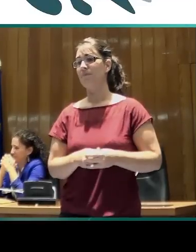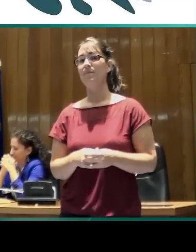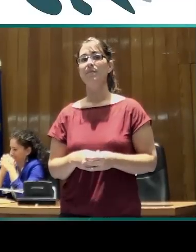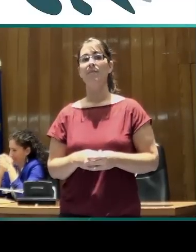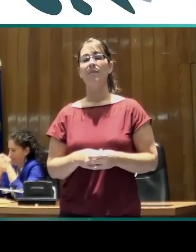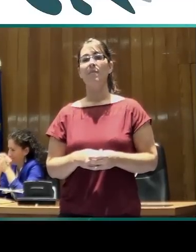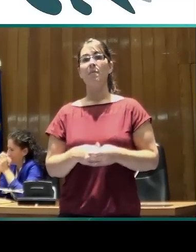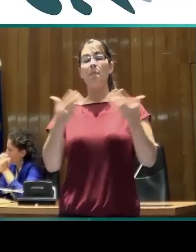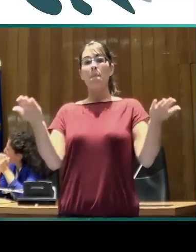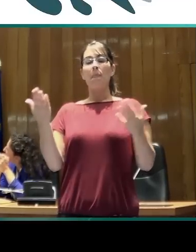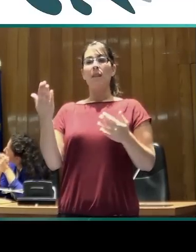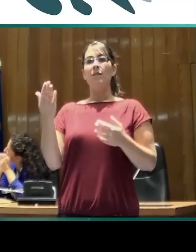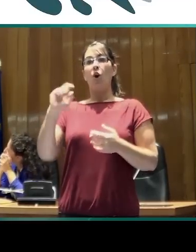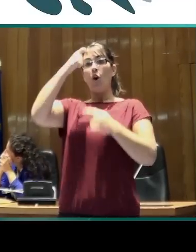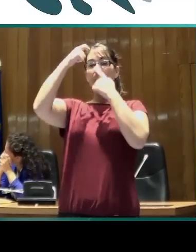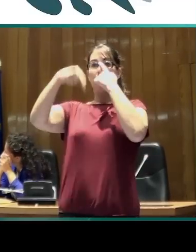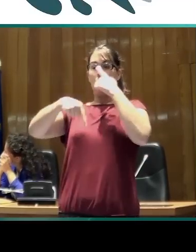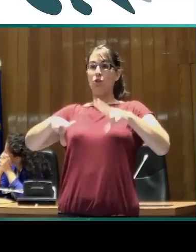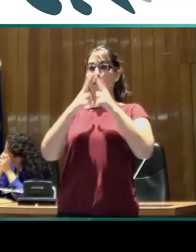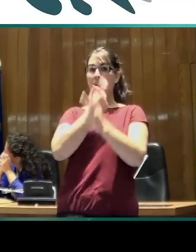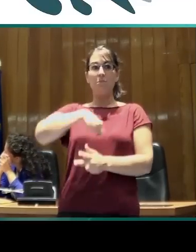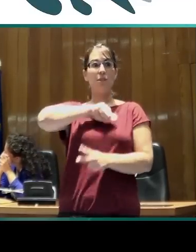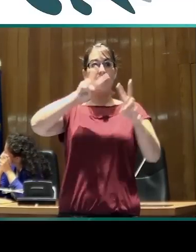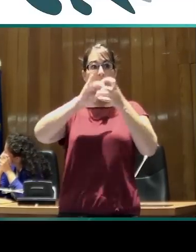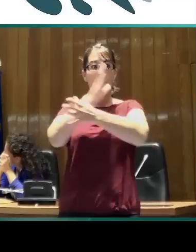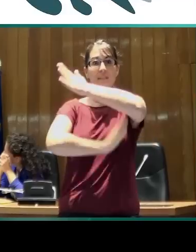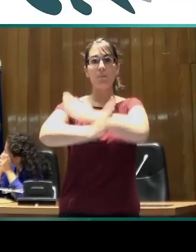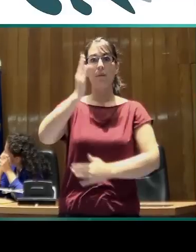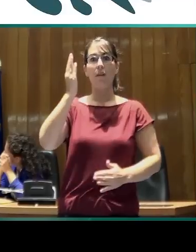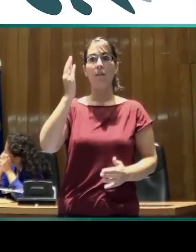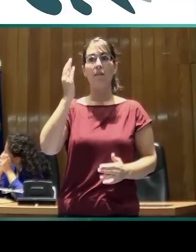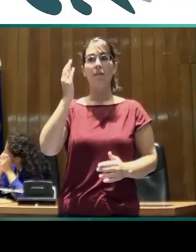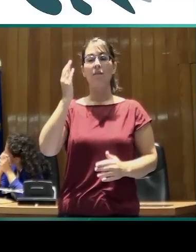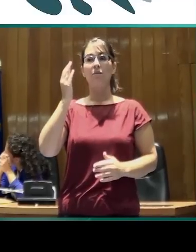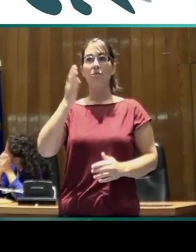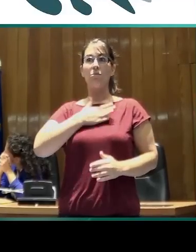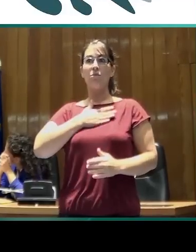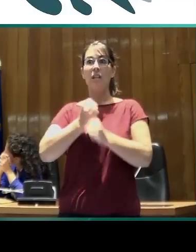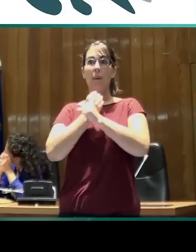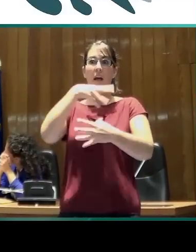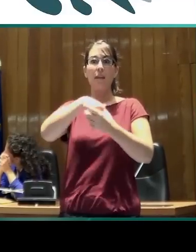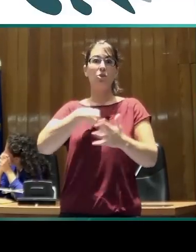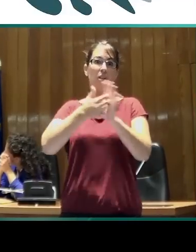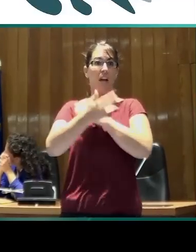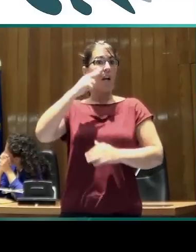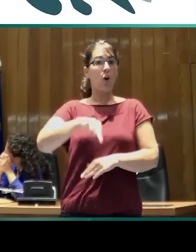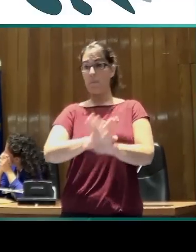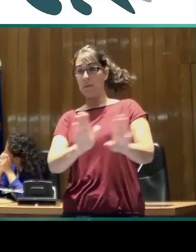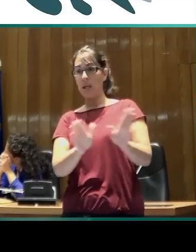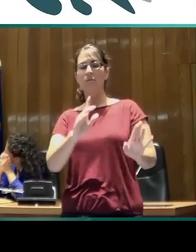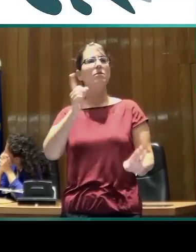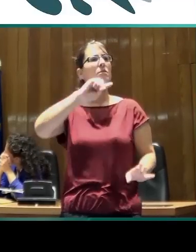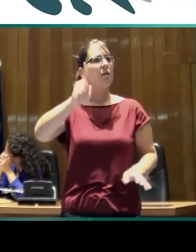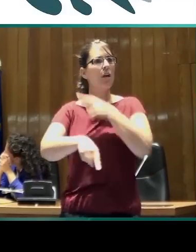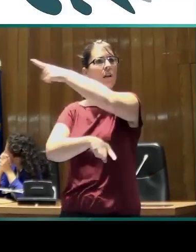Pero esta enrosa concepción de la sociedad española en materia de discapacidad no solo la reconocemos los que por ella y en ella trabajamos. También lo han hecho la